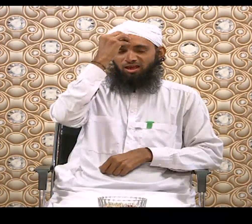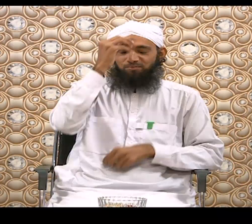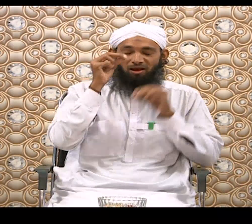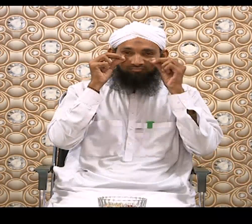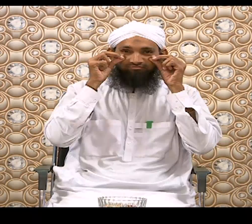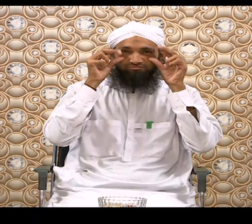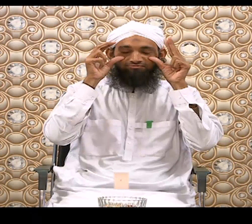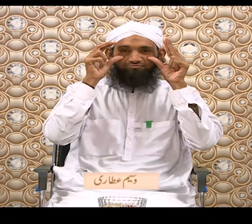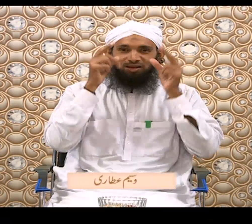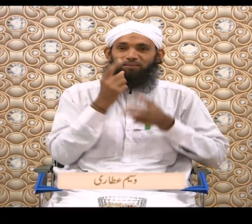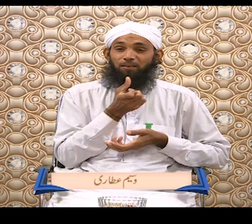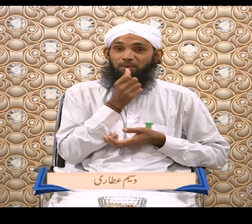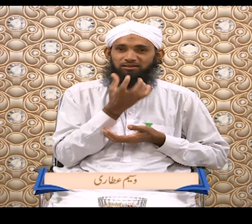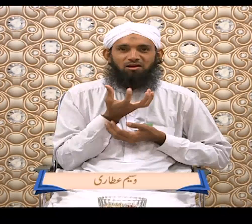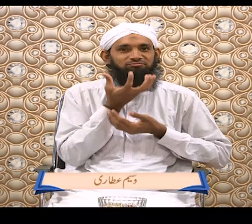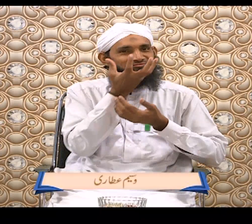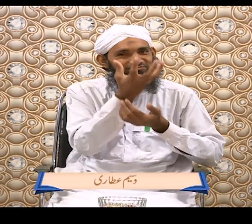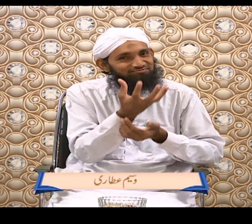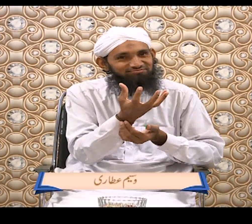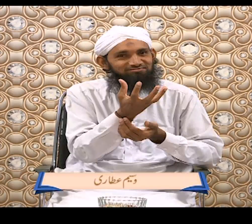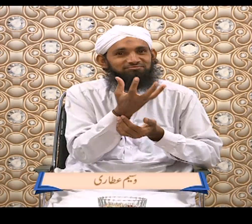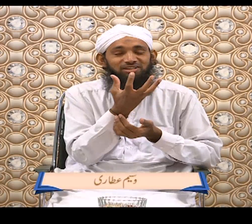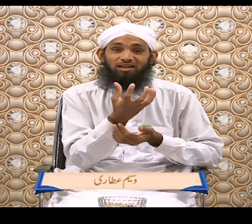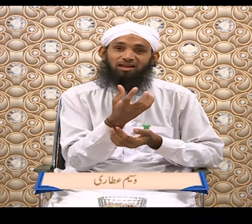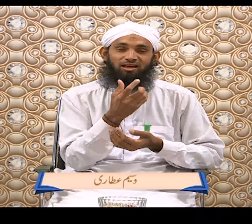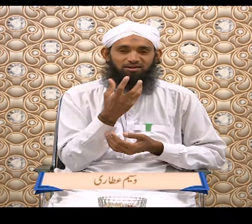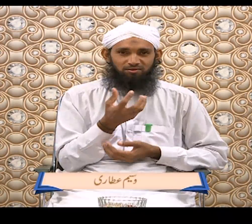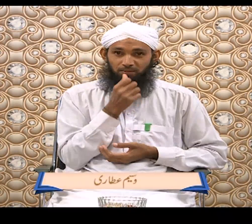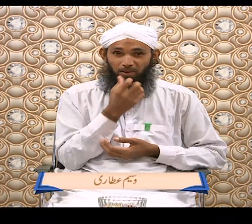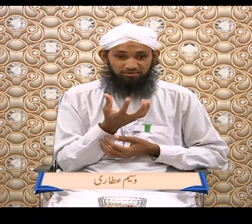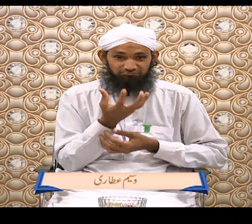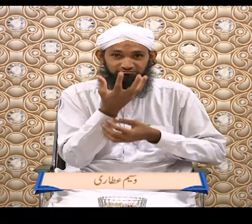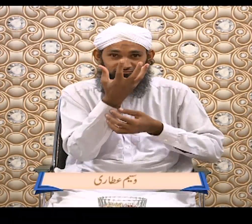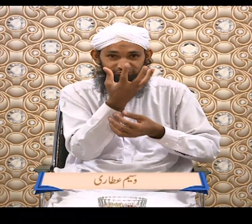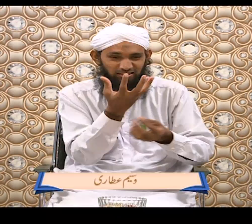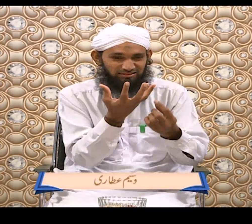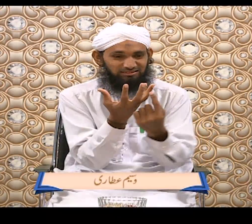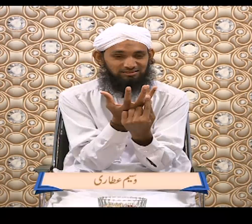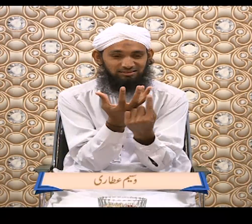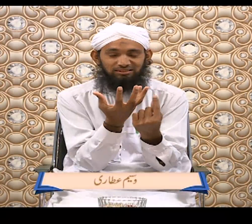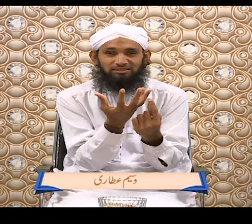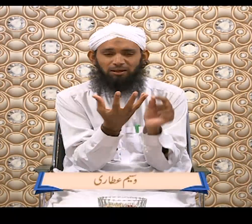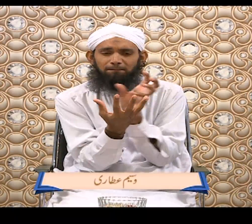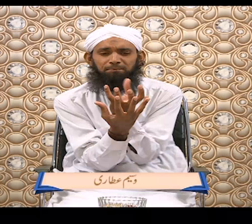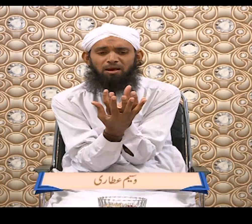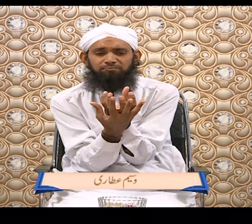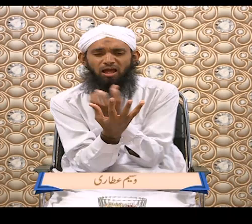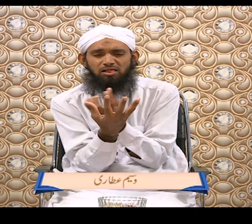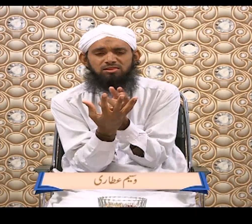تو میں نے برطن پیش کیا برف کی وجہ سے چپکی ہوئی انگلی جو ہی برطن سے جدا ہوئی اس کی کھال